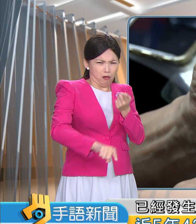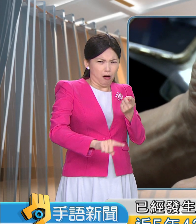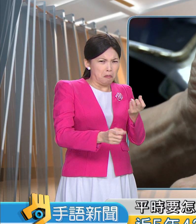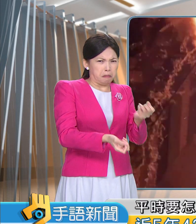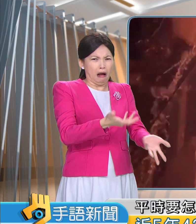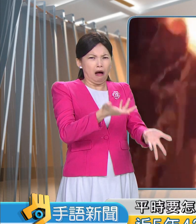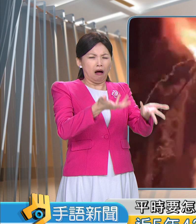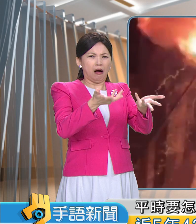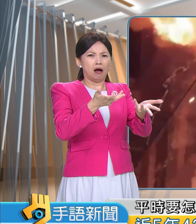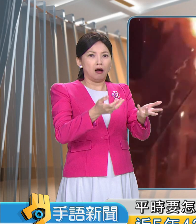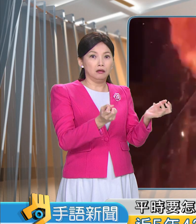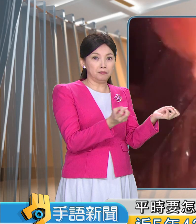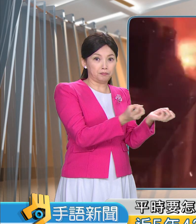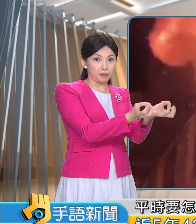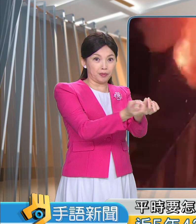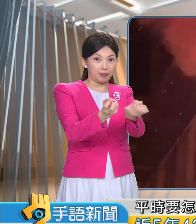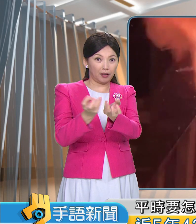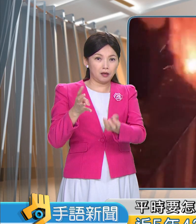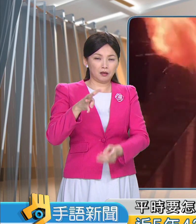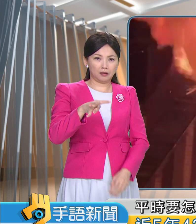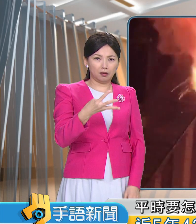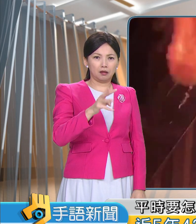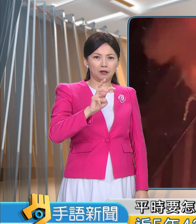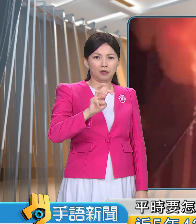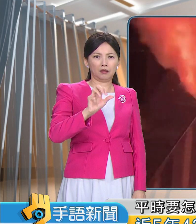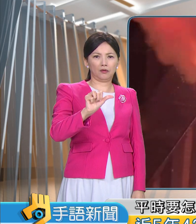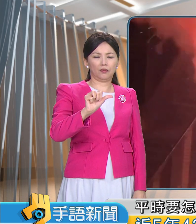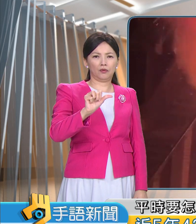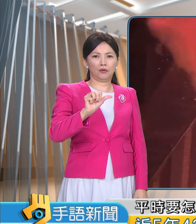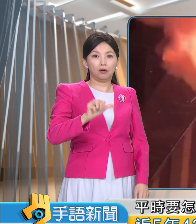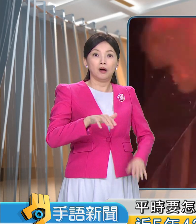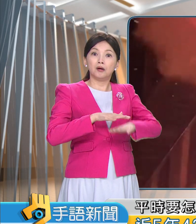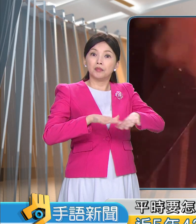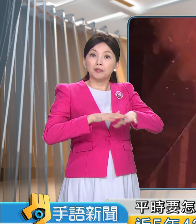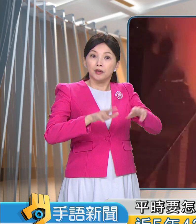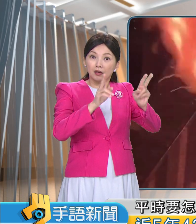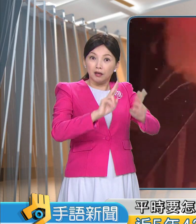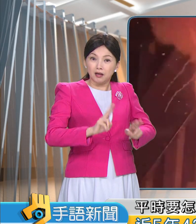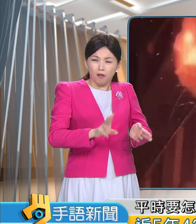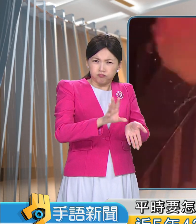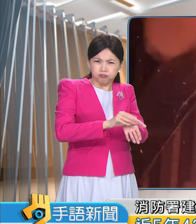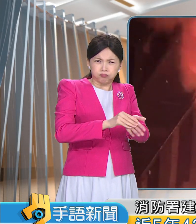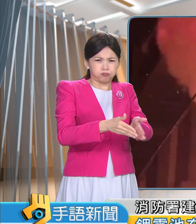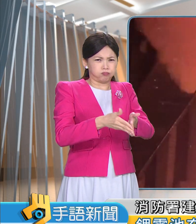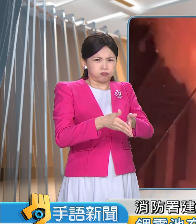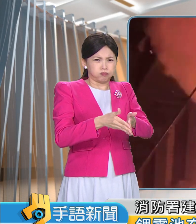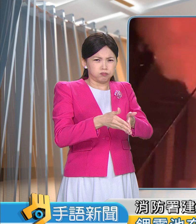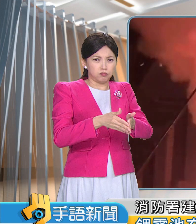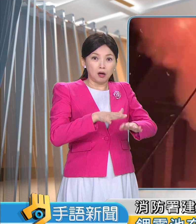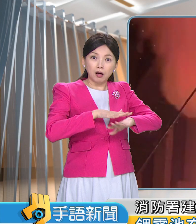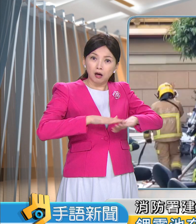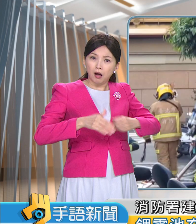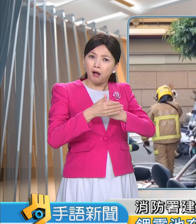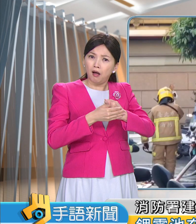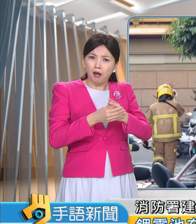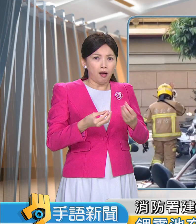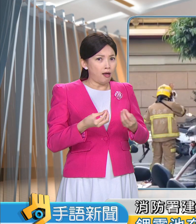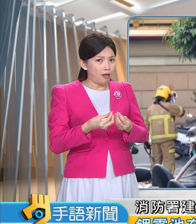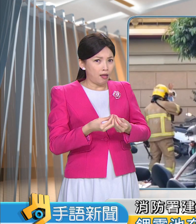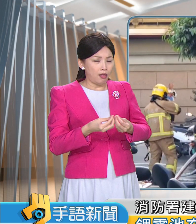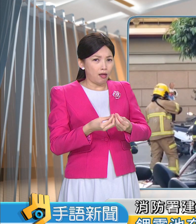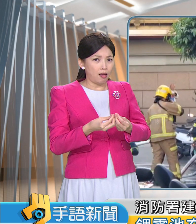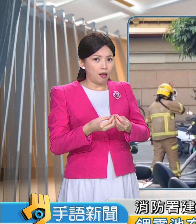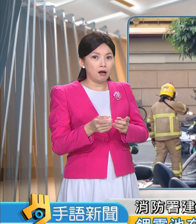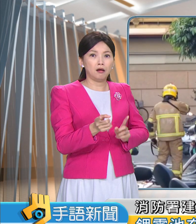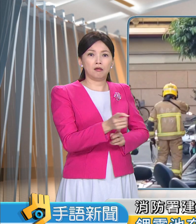那么平时要怎么使用才安全呢？消防署建议，别